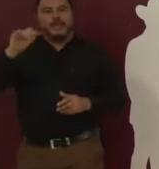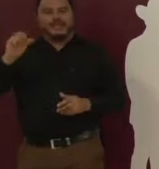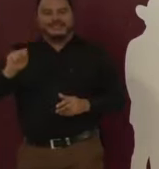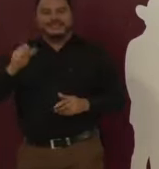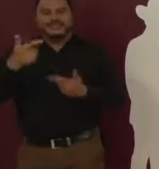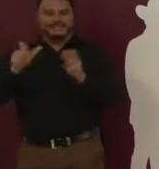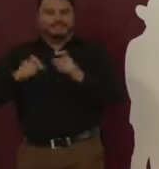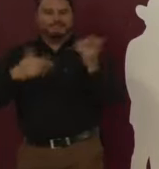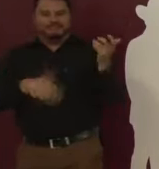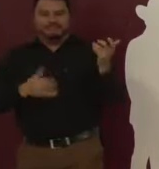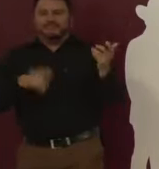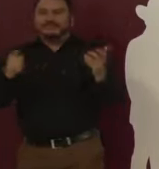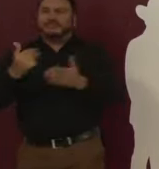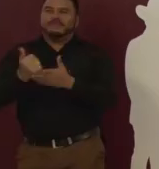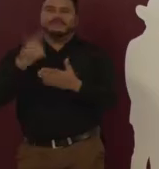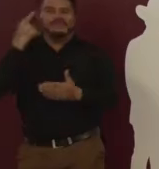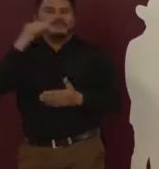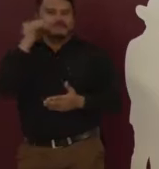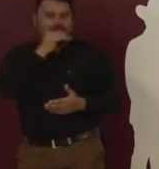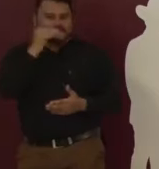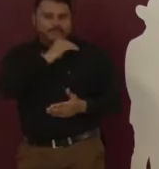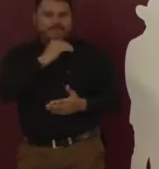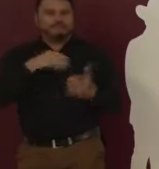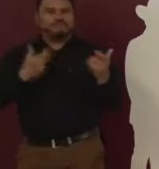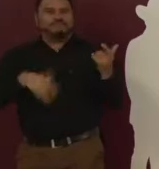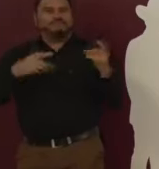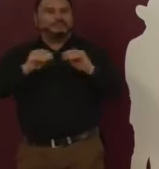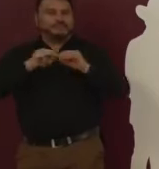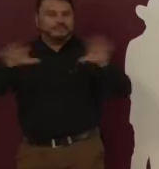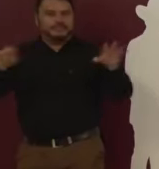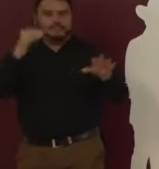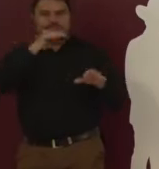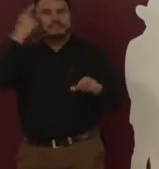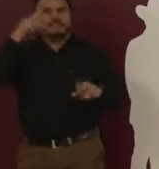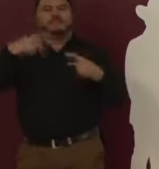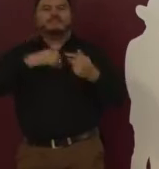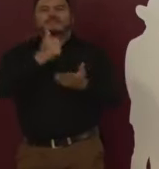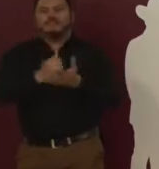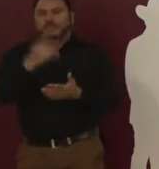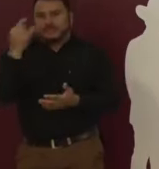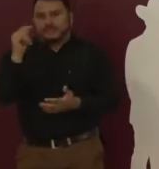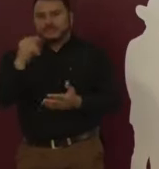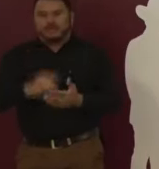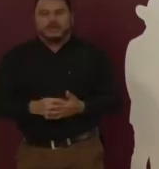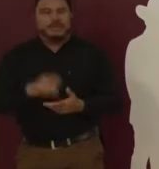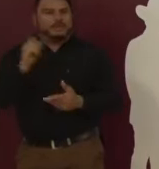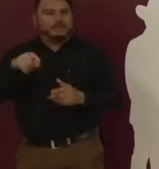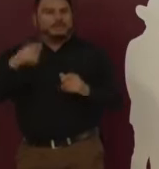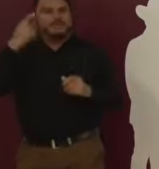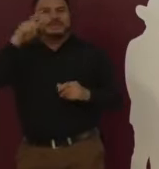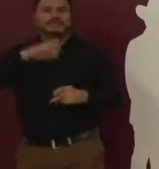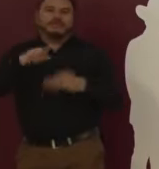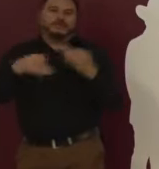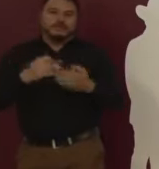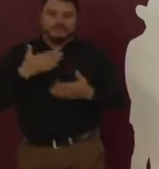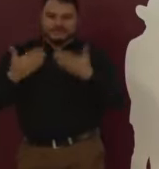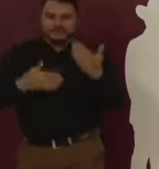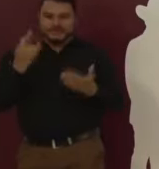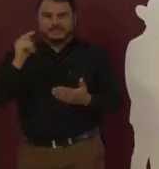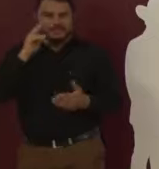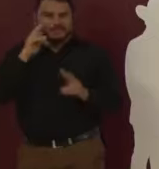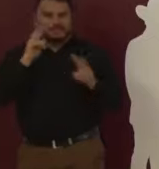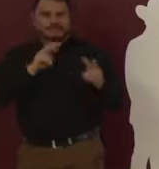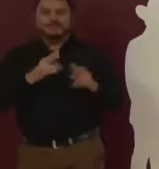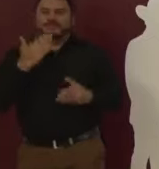este concierto de manera gratuita para la ciudad de Tijuana y para que lo disfruten los